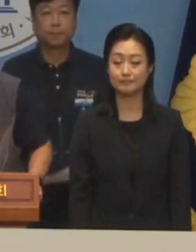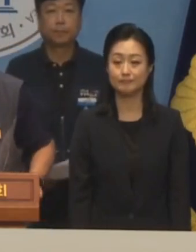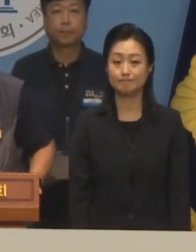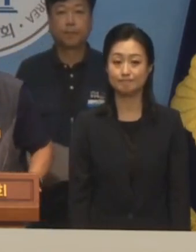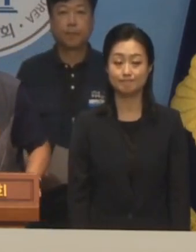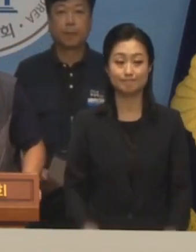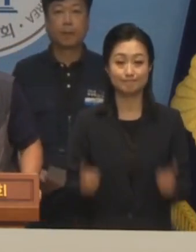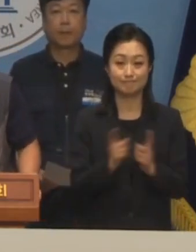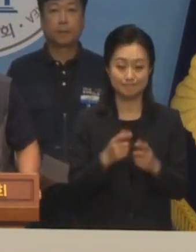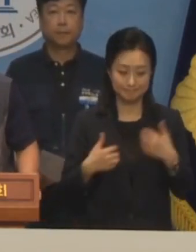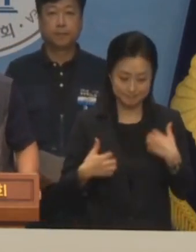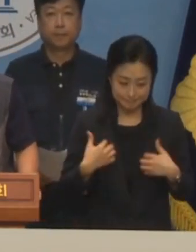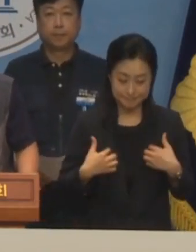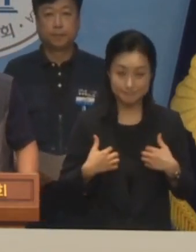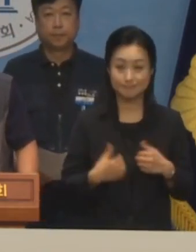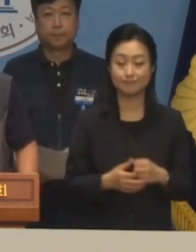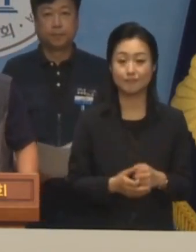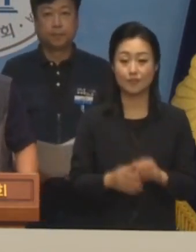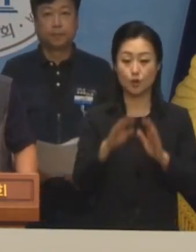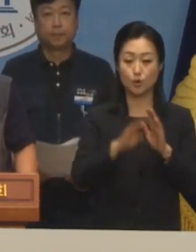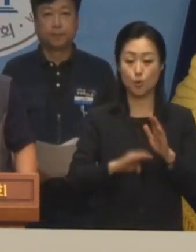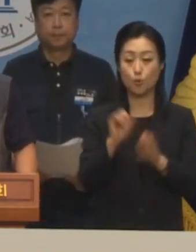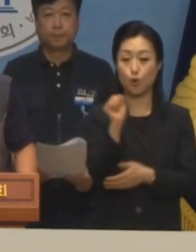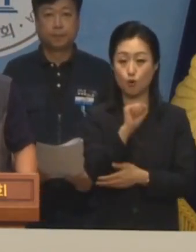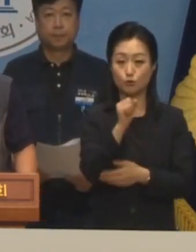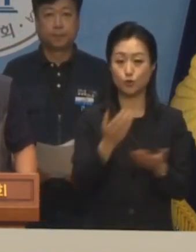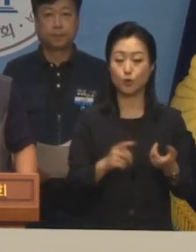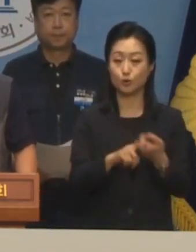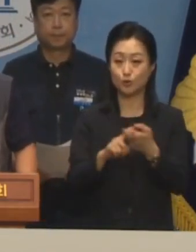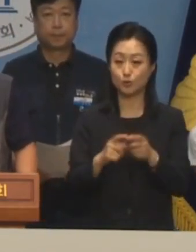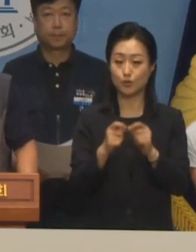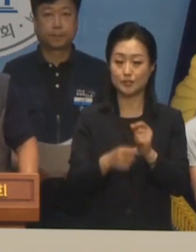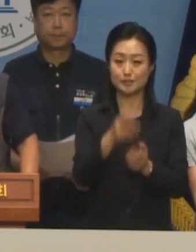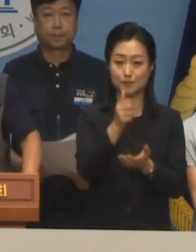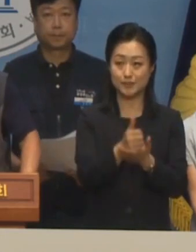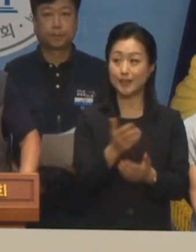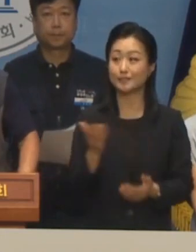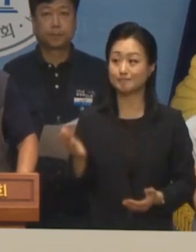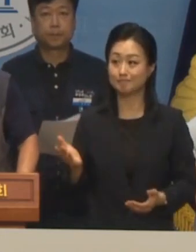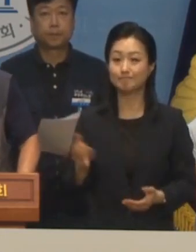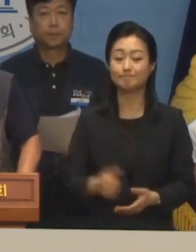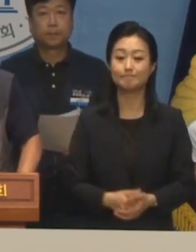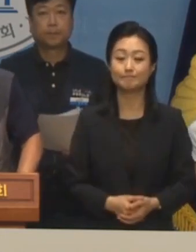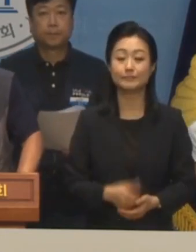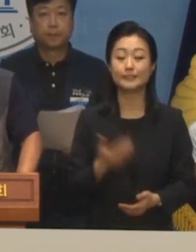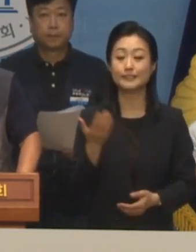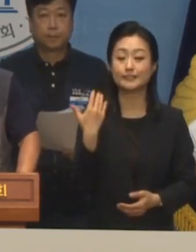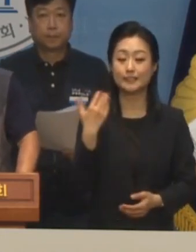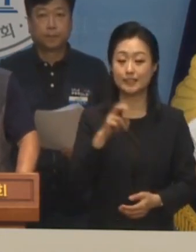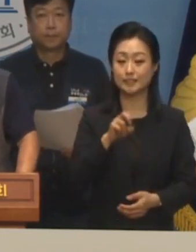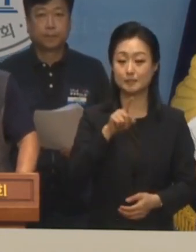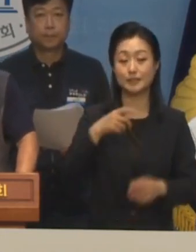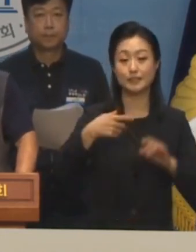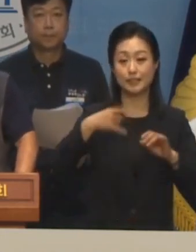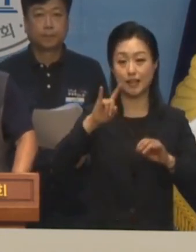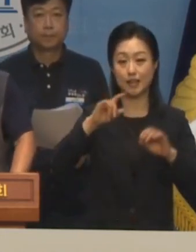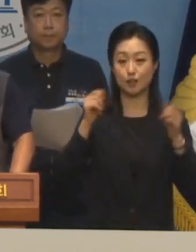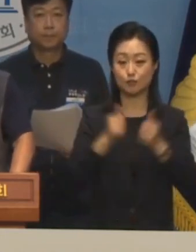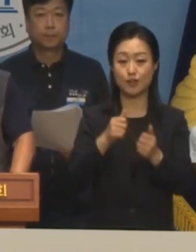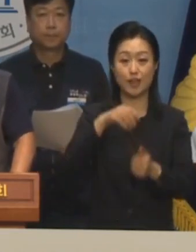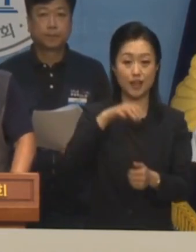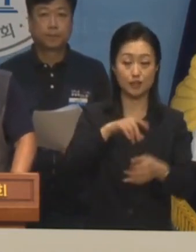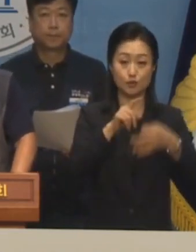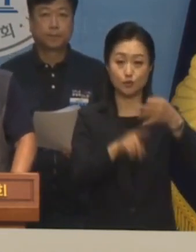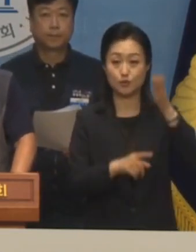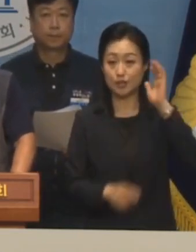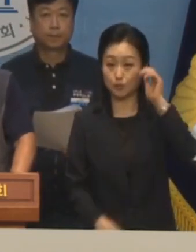네, 안녕하십니까. 공공운수노조 국민연금 지국위원장 이재강입니다. 지난 21대 국회에서